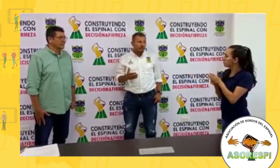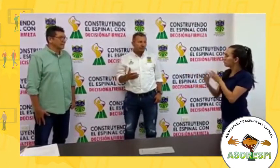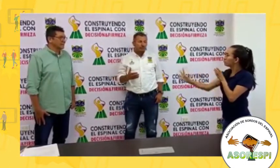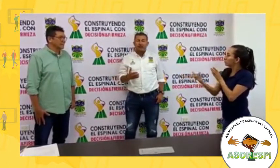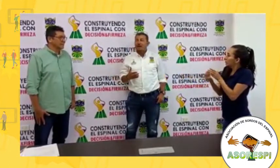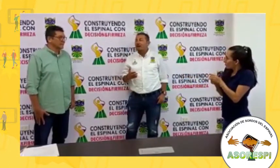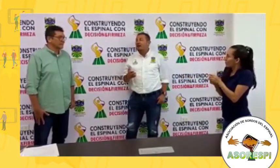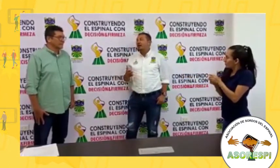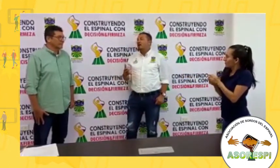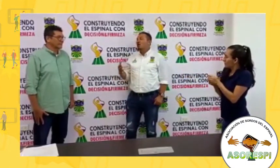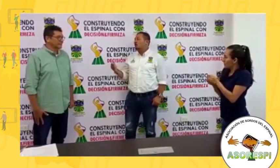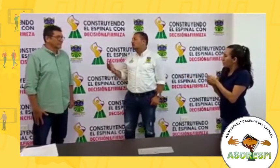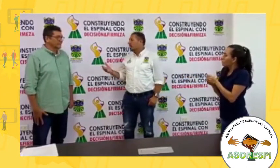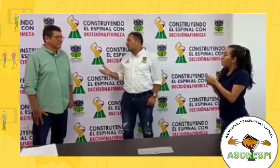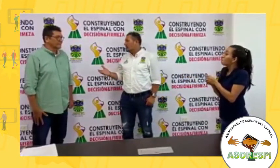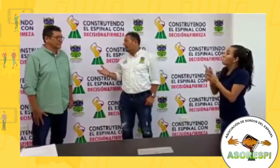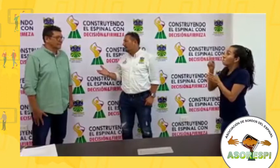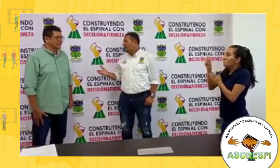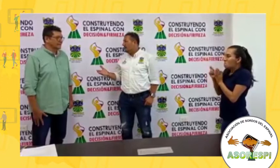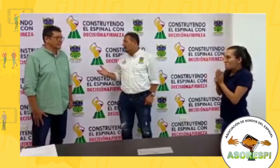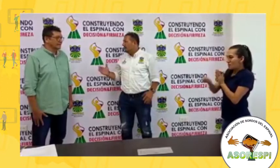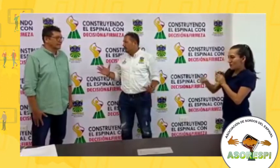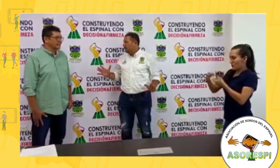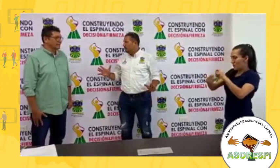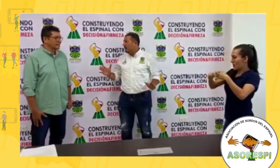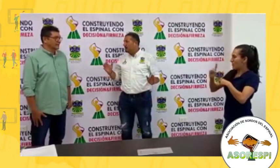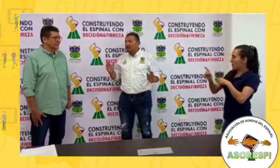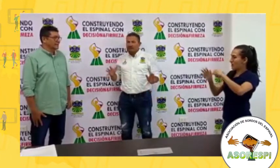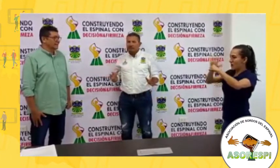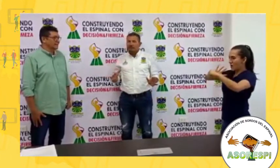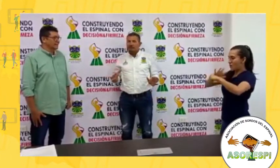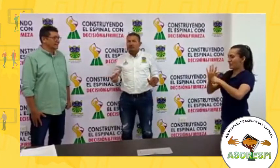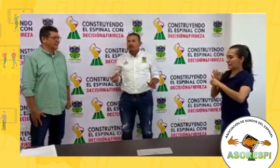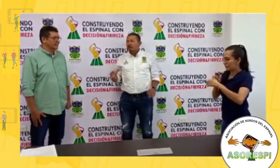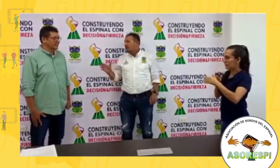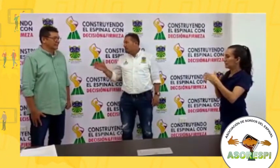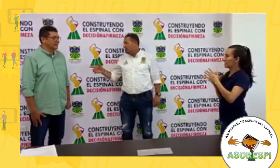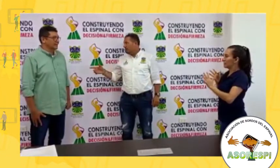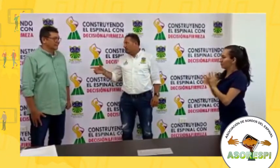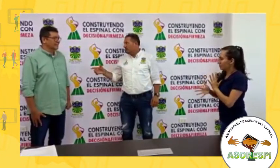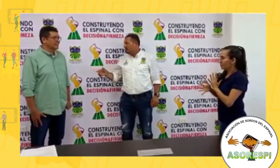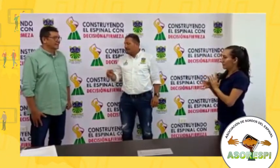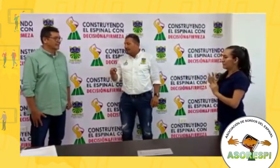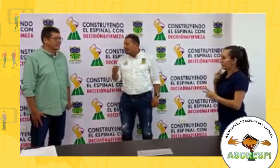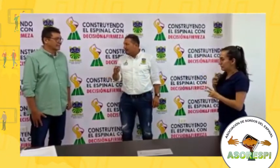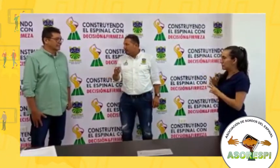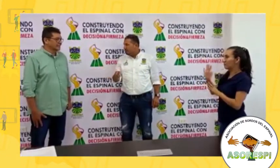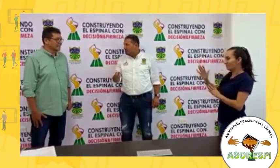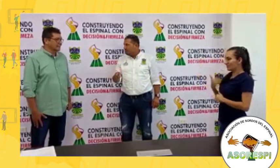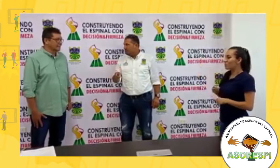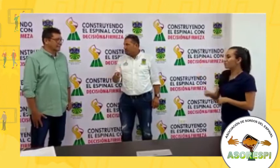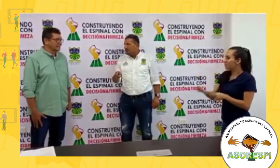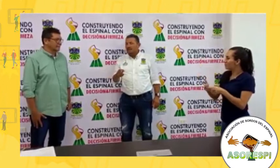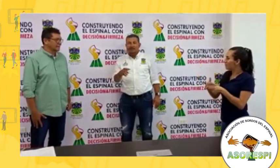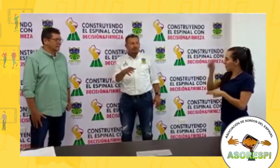generado unos obstáculos de la pandemia, pero bueno, aquí estamos. Y prueba de ello es que ya este